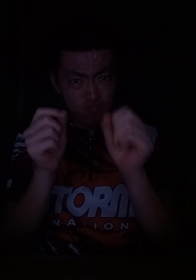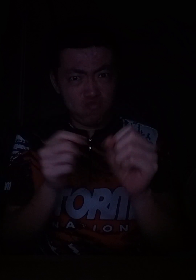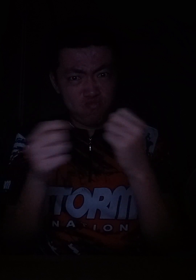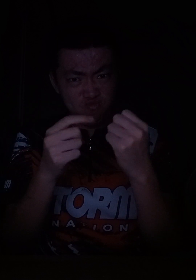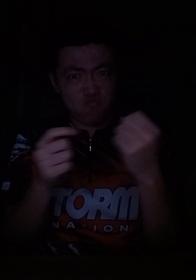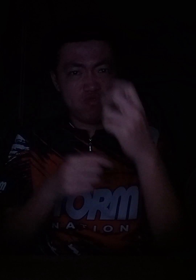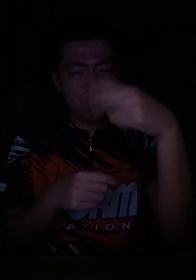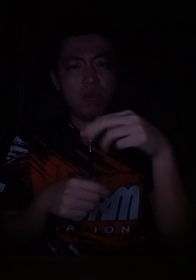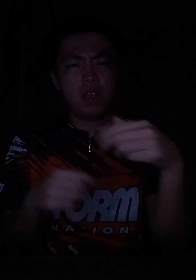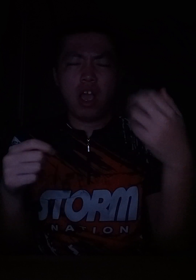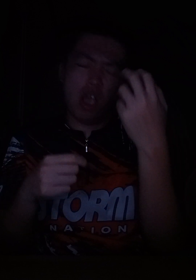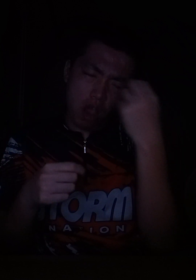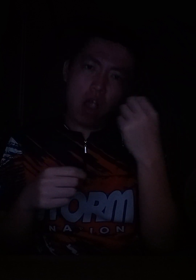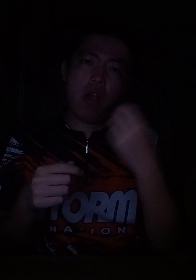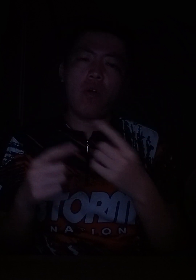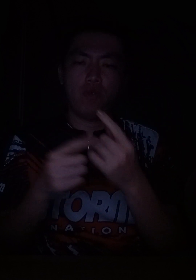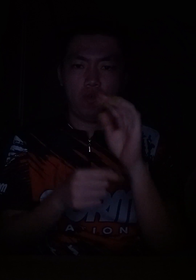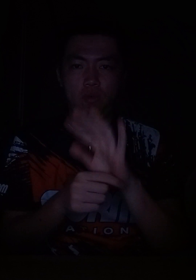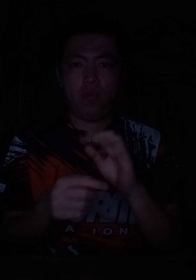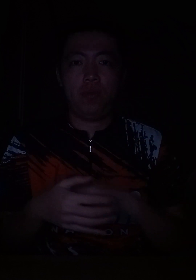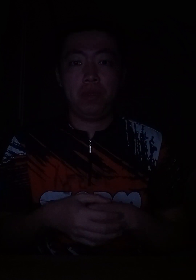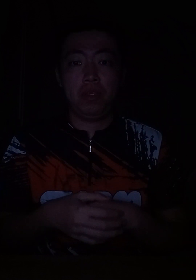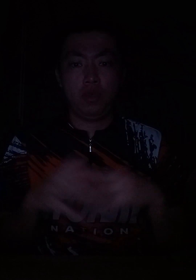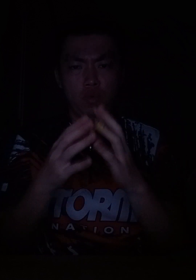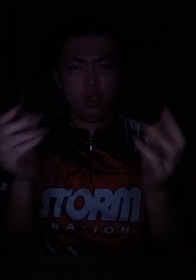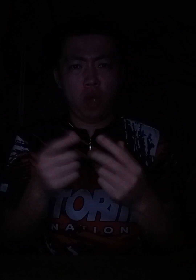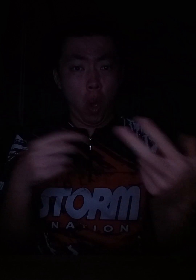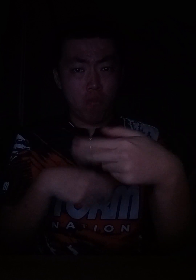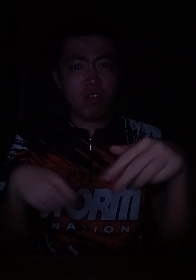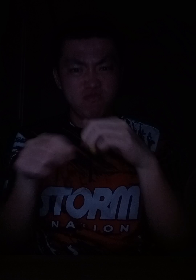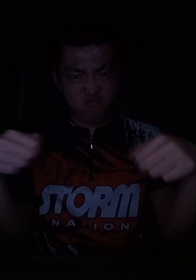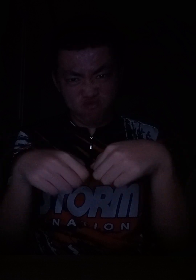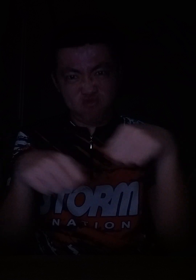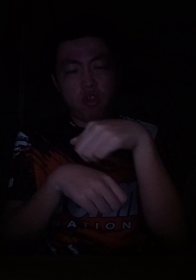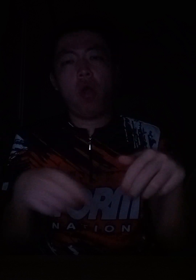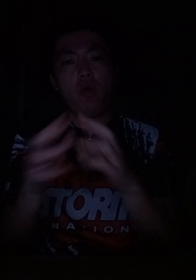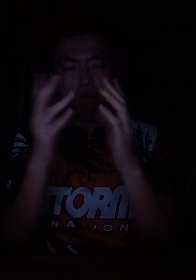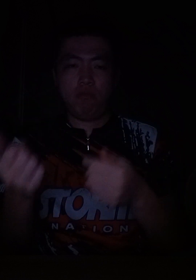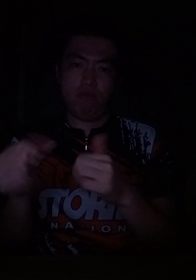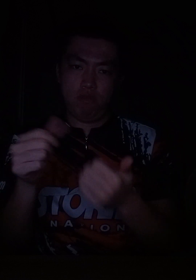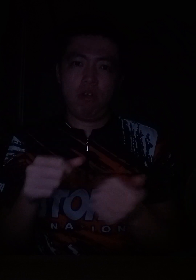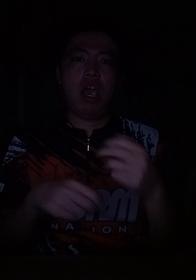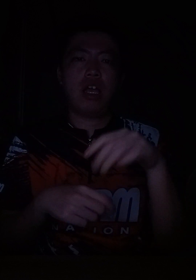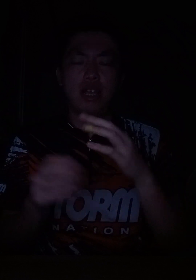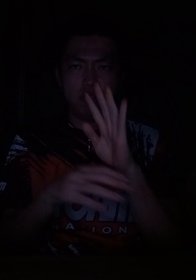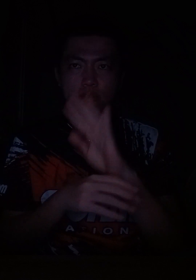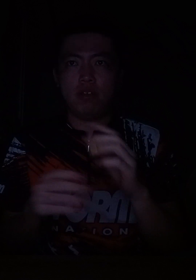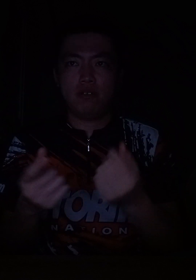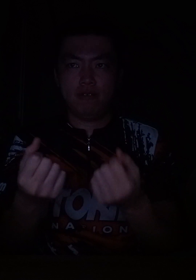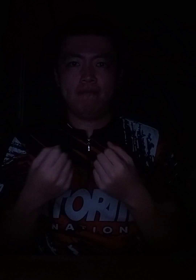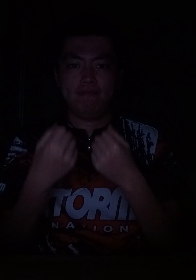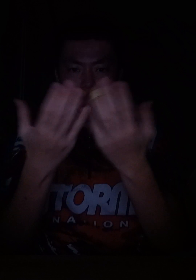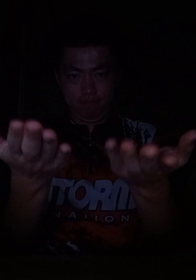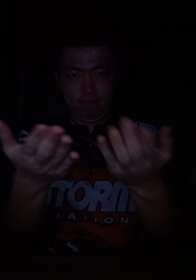시민 2명이 다쳤습니다. 부산에선 화물차와 덤프트럭이 부딪혀 8명이 숨지고 다쳤습니다. 박병현 기자입니다.